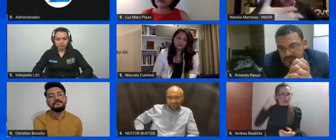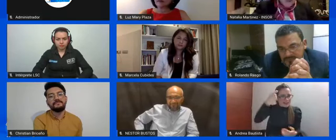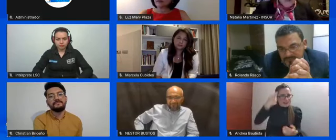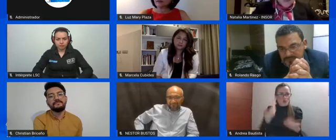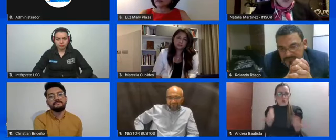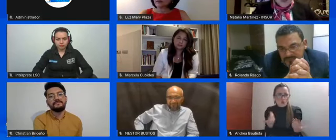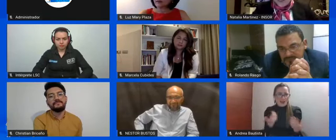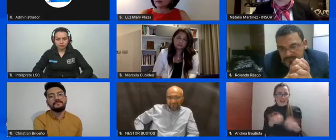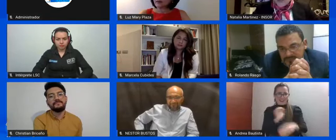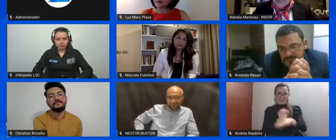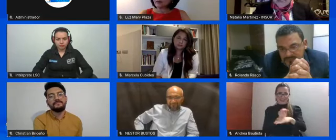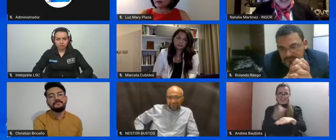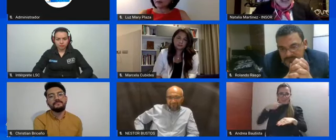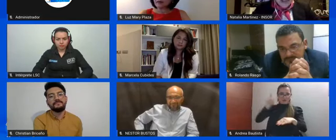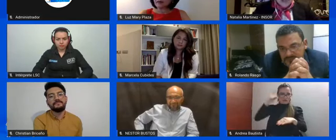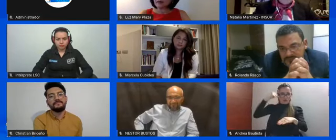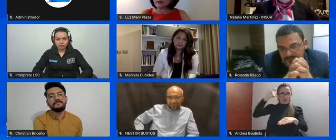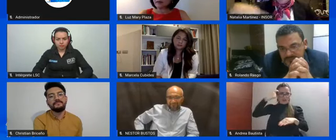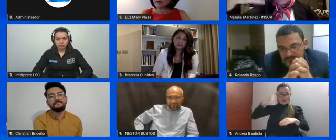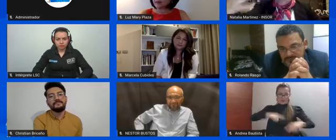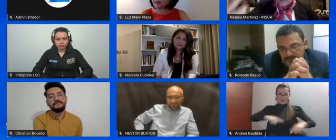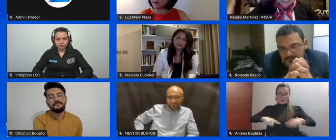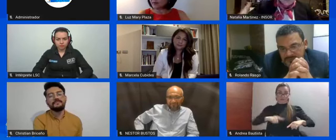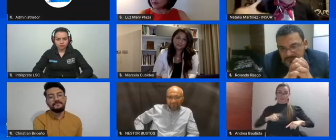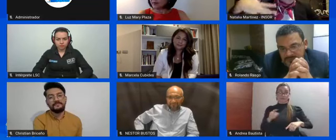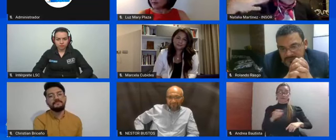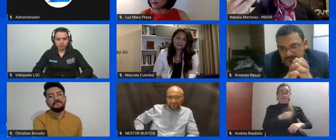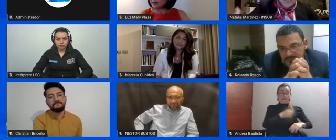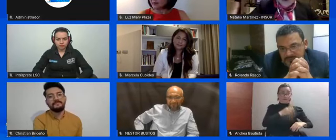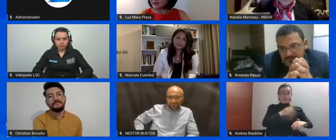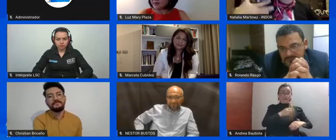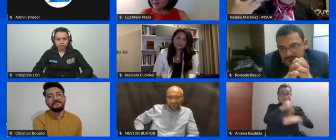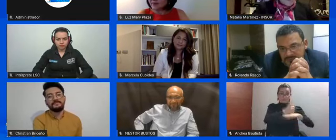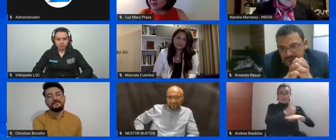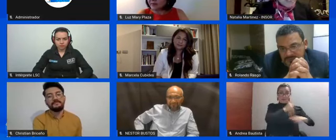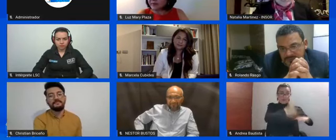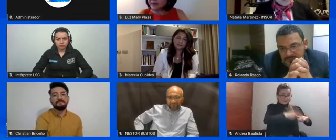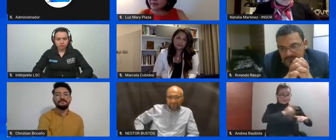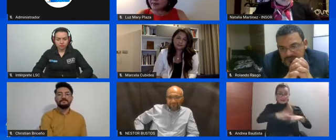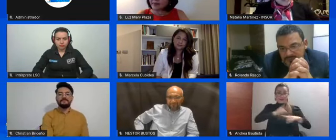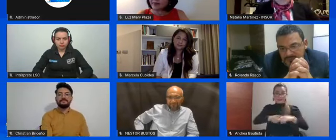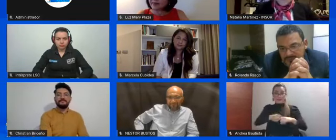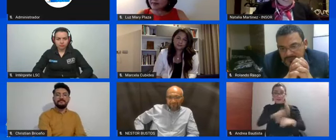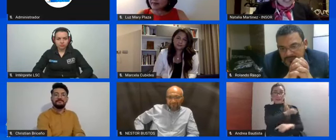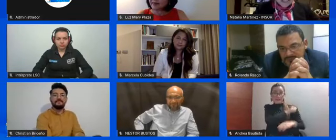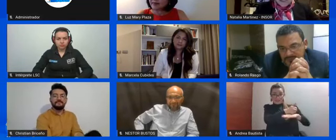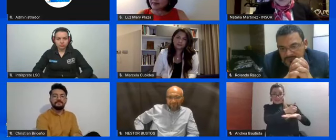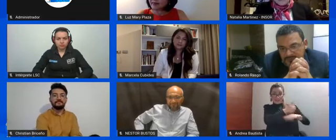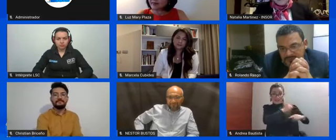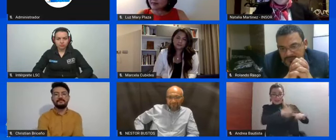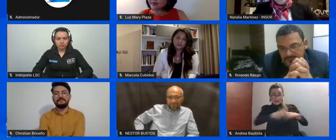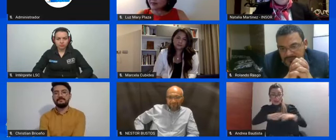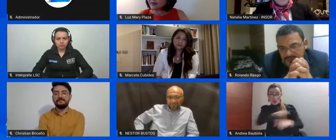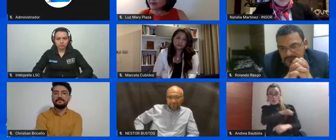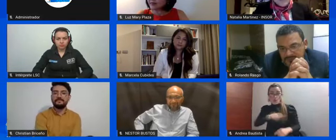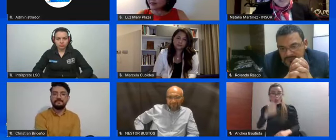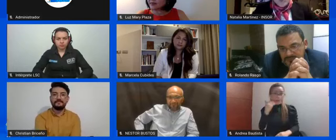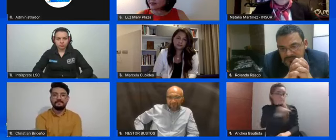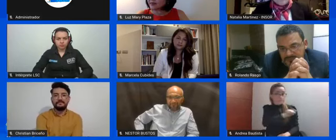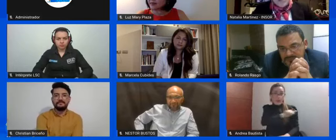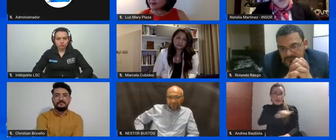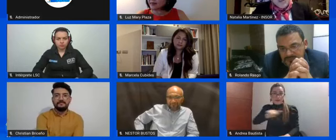A propósito que hemos sido todas mujeres que nos dedicamos a nuestros hijos, a nuestras familias, son retos adicionales estar a cargo de una entidad